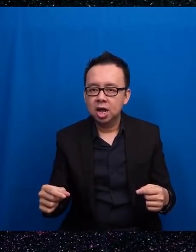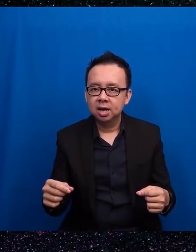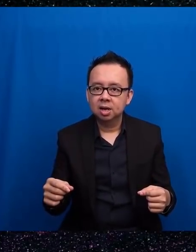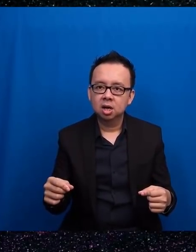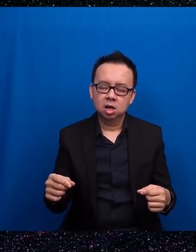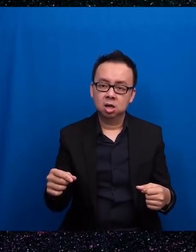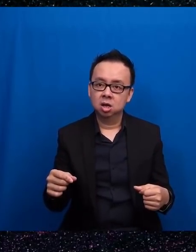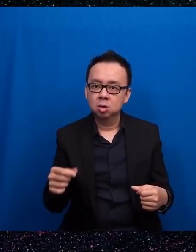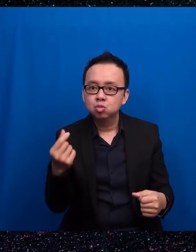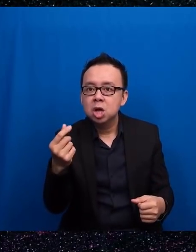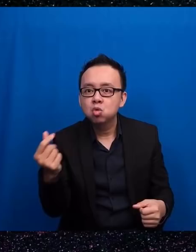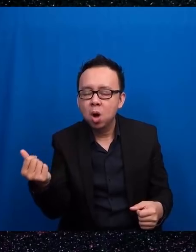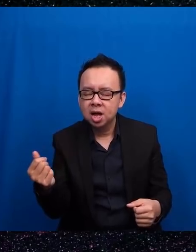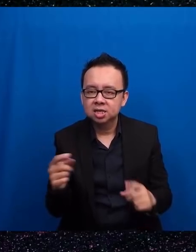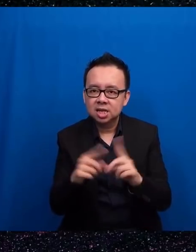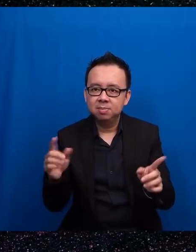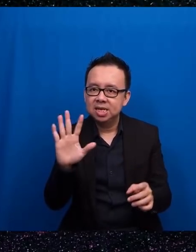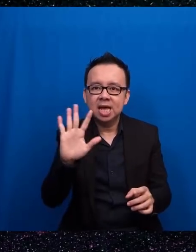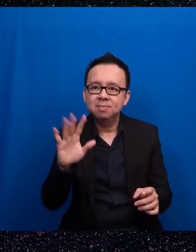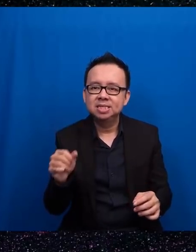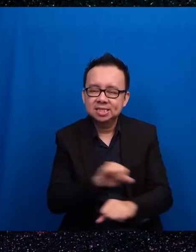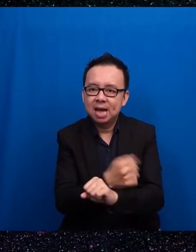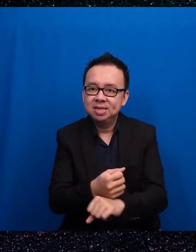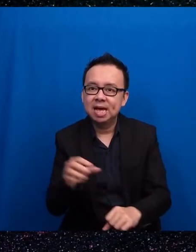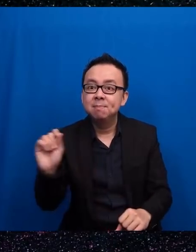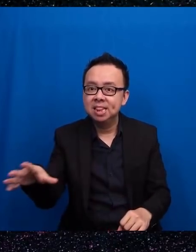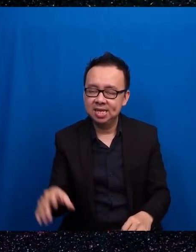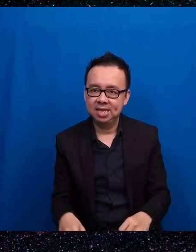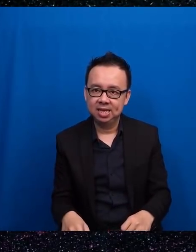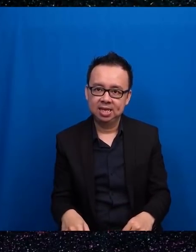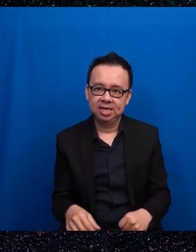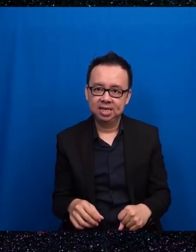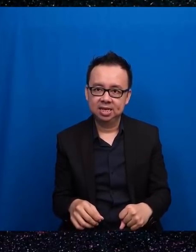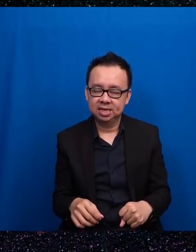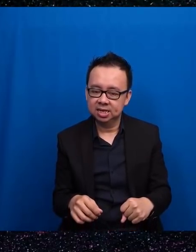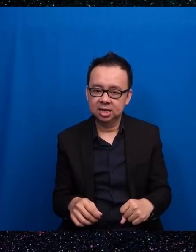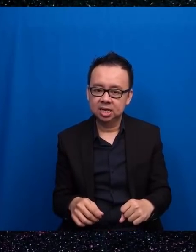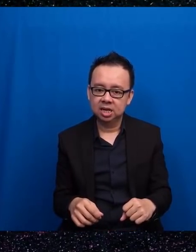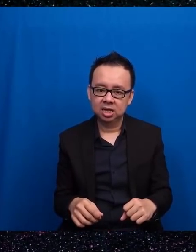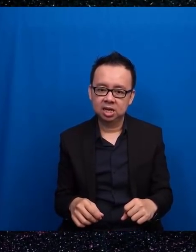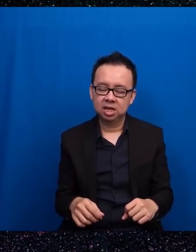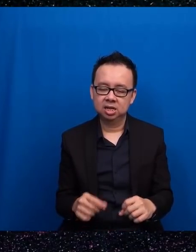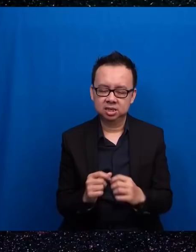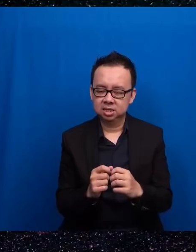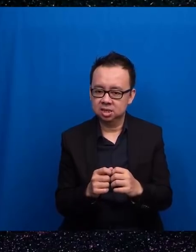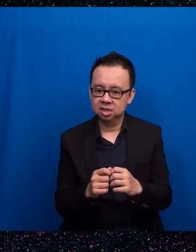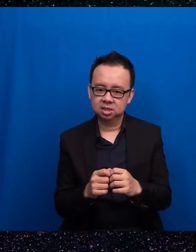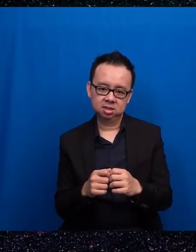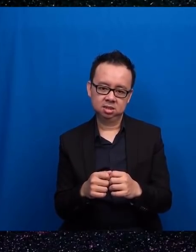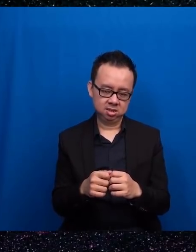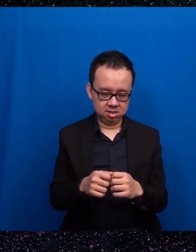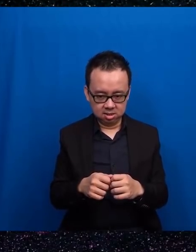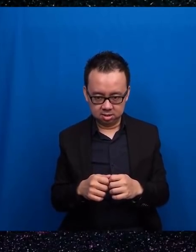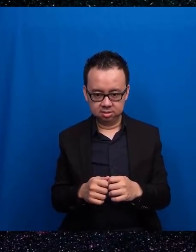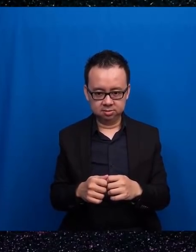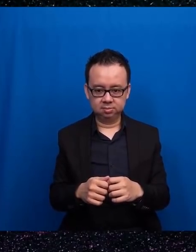hari ini dikejar-kejar dan selalu kosong di supermarket. Karena itu kalau lagi Sabat secara gak sukarela ini, gara-gara